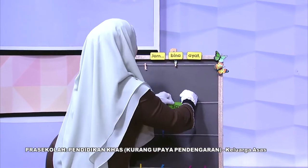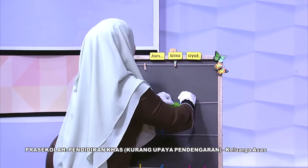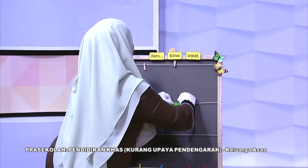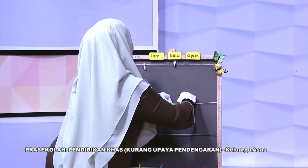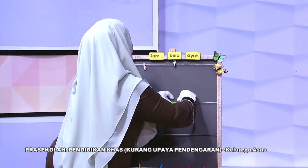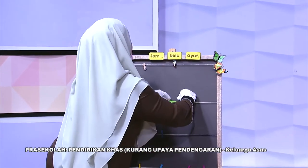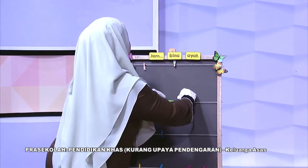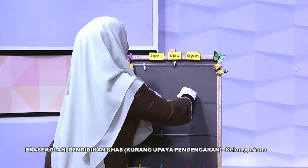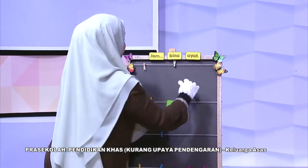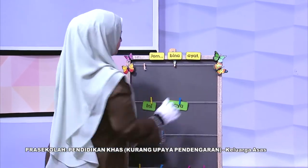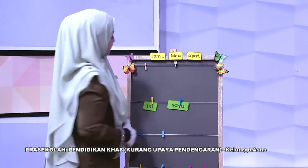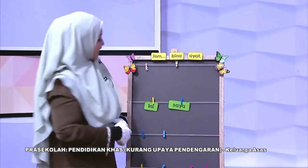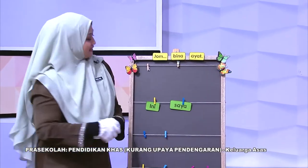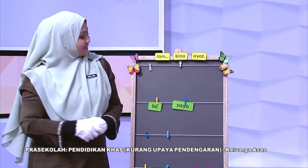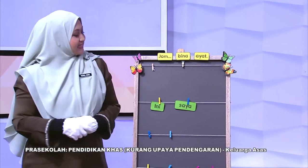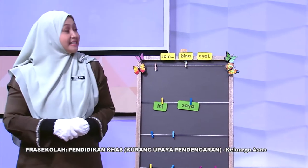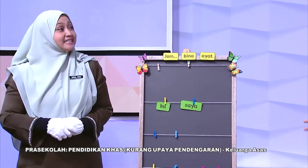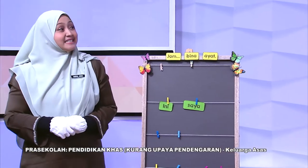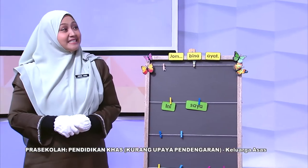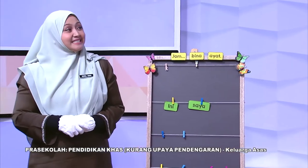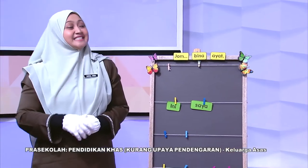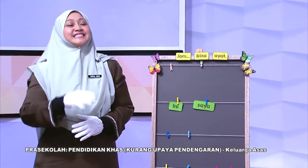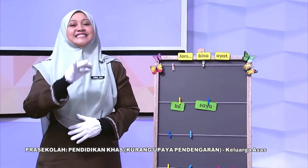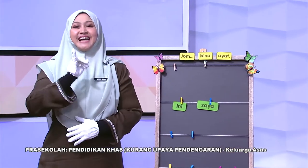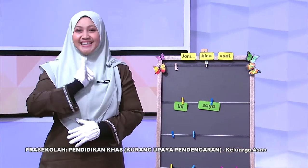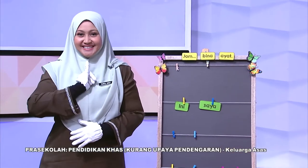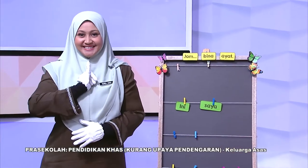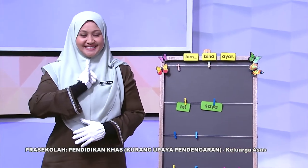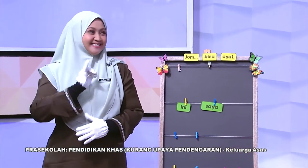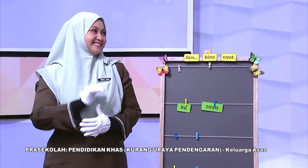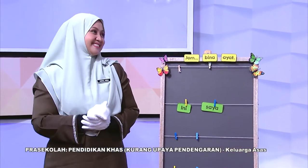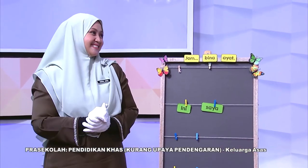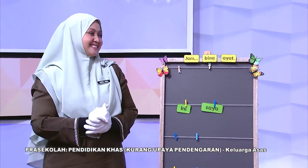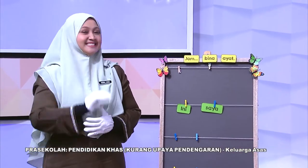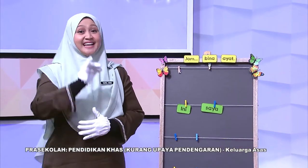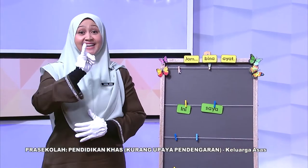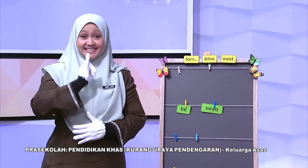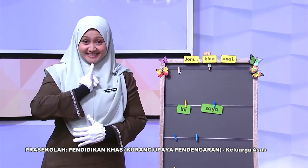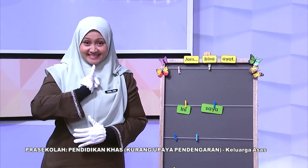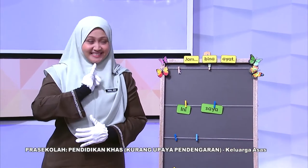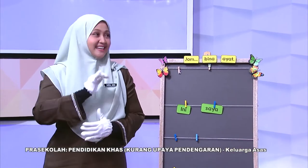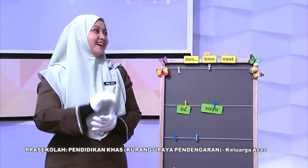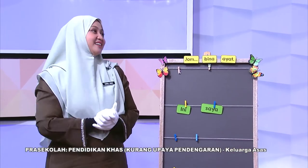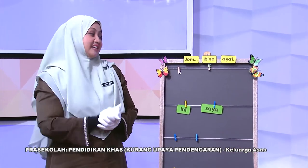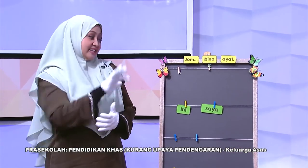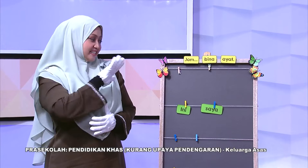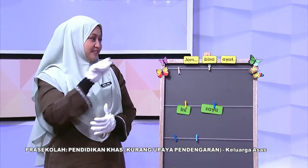ah Oke saya saya KY cie Oke kita aja